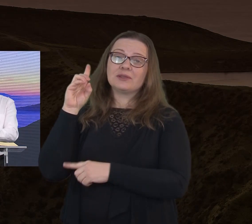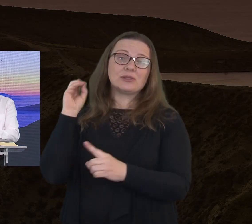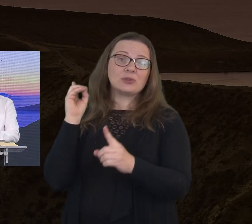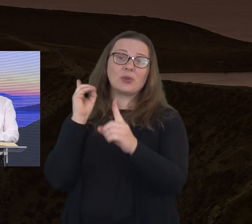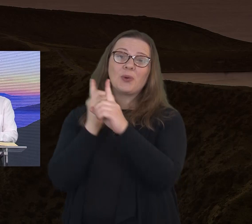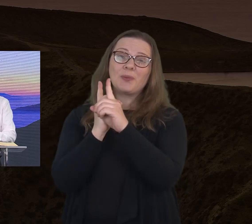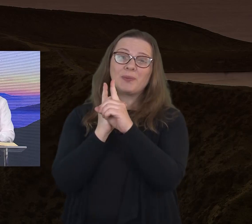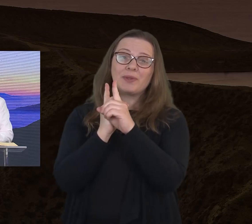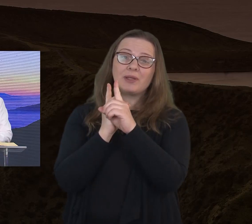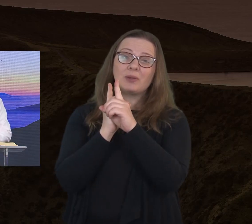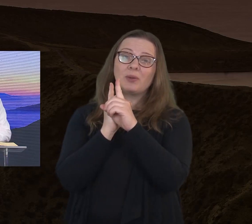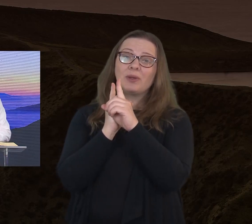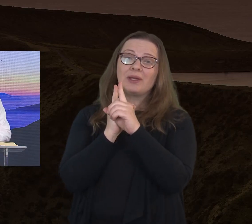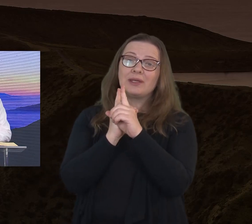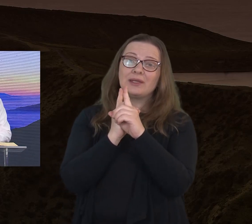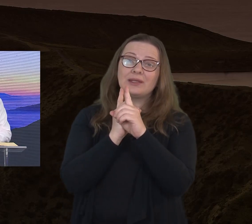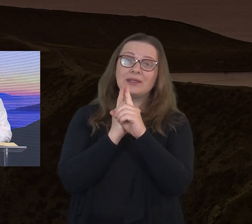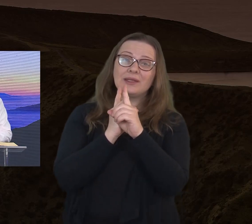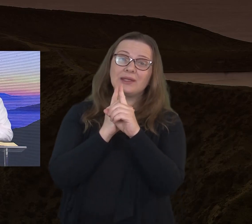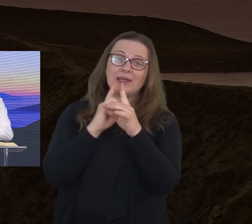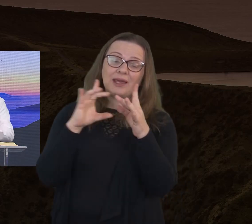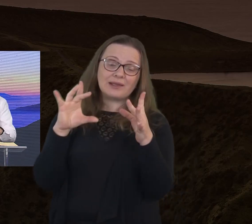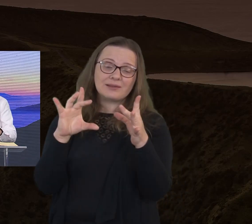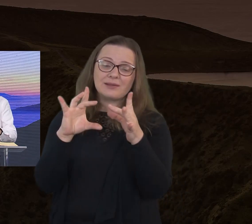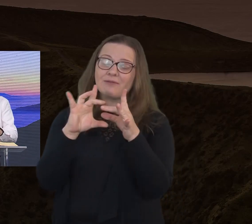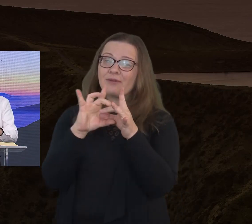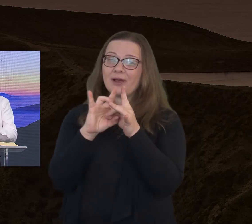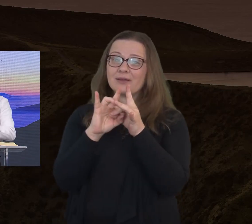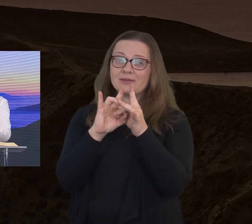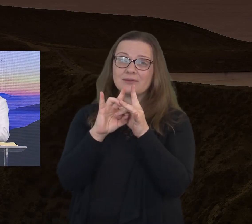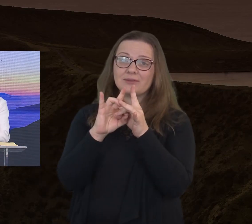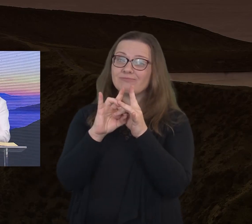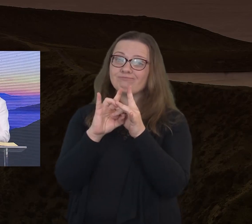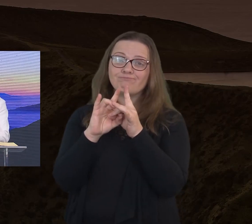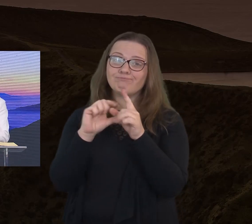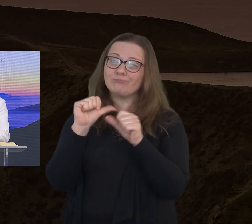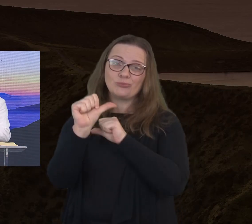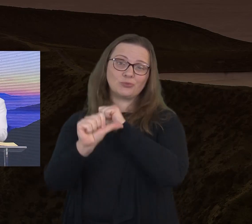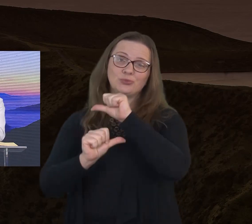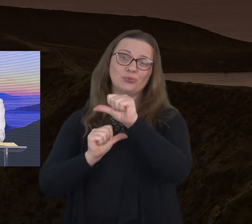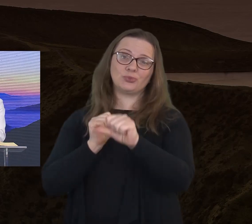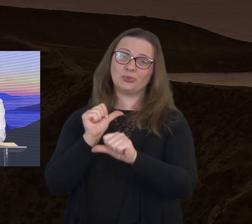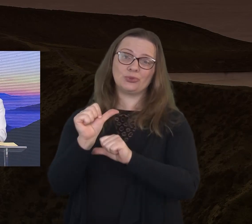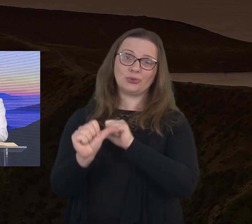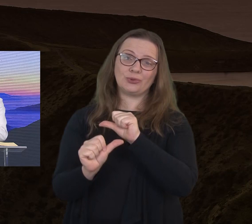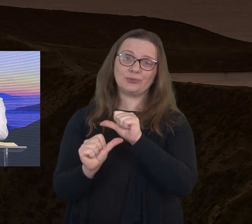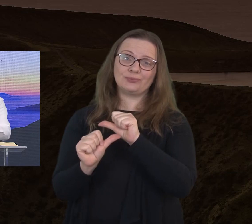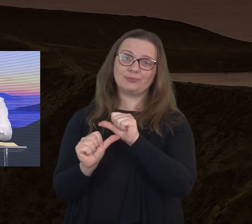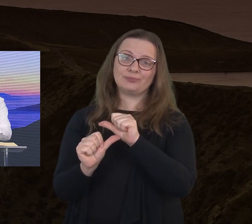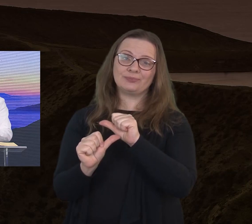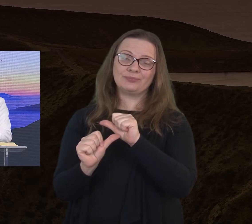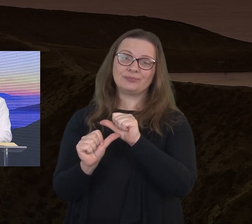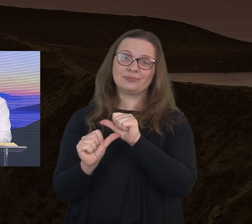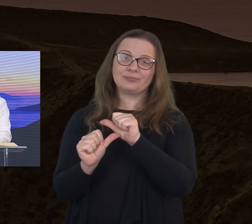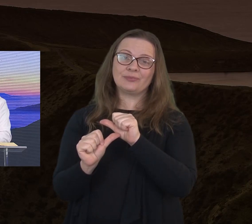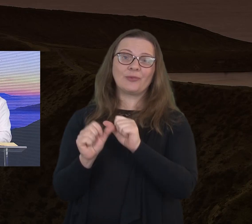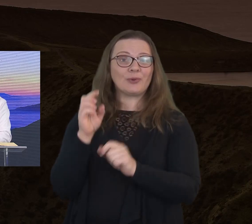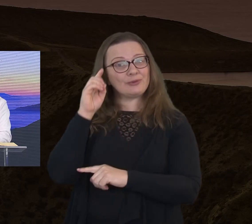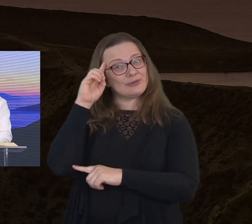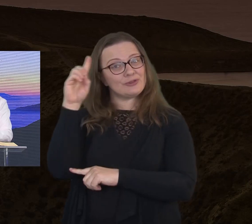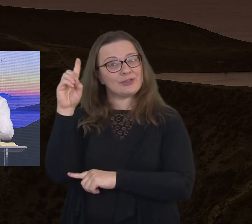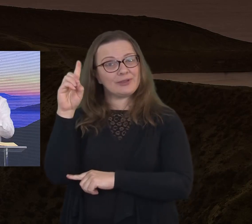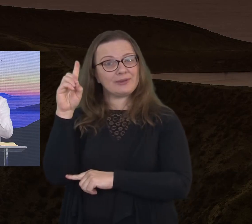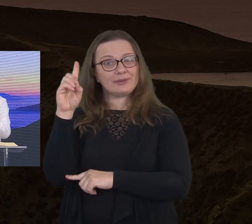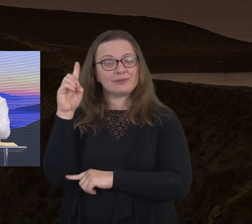estava conectado com Deus, essa fase terminou. Virou a página, virou o dia. O dia em que o